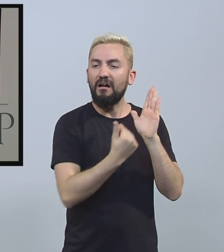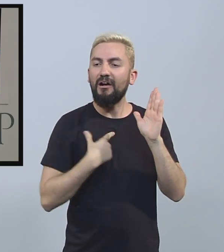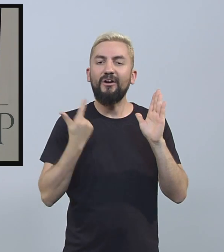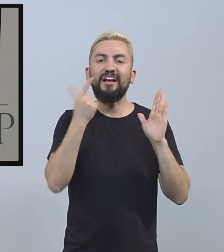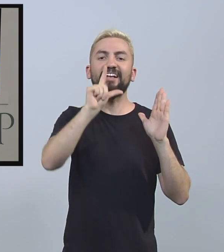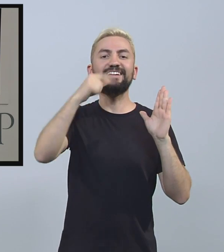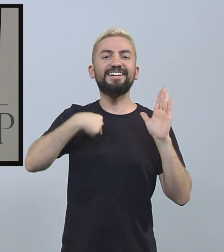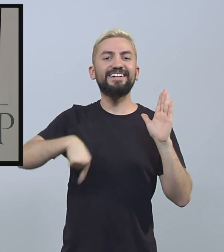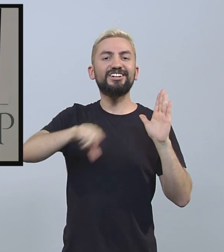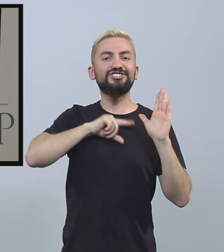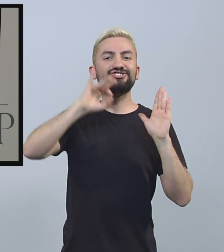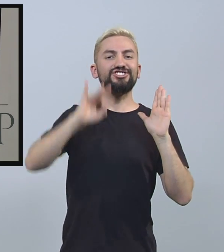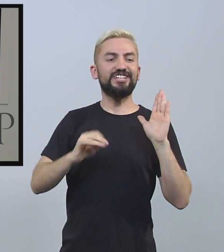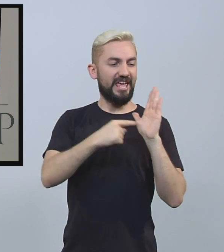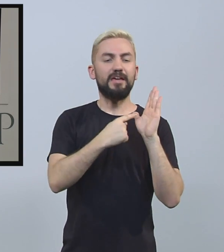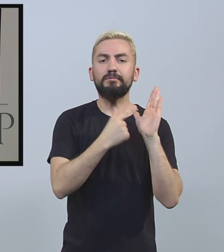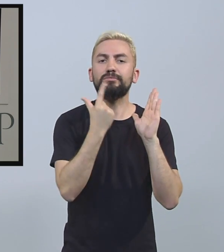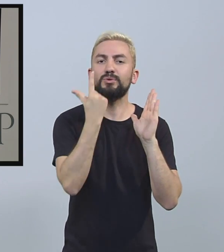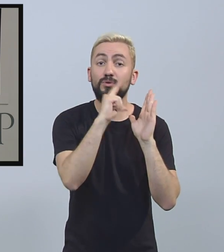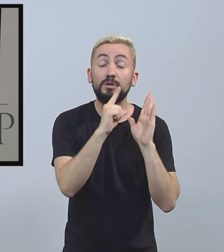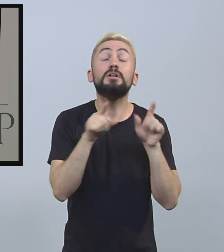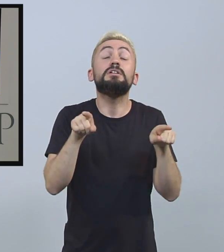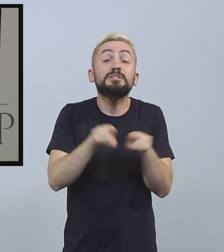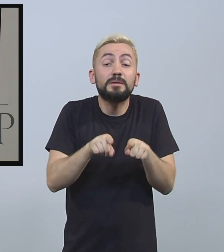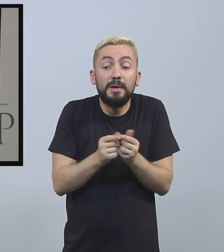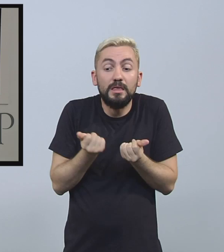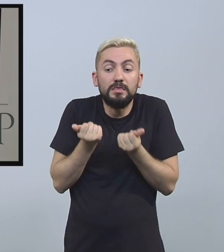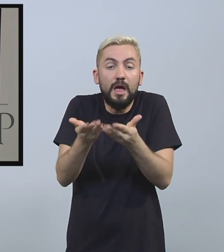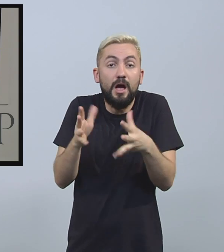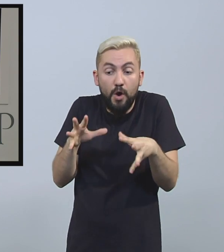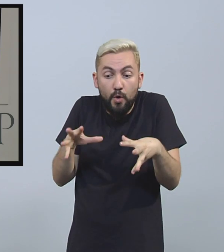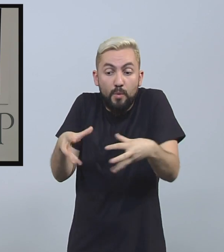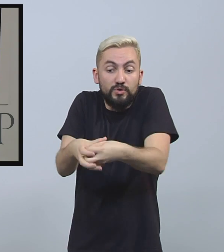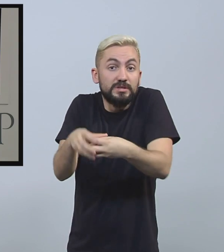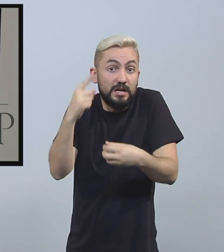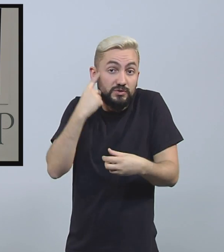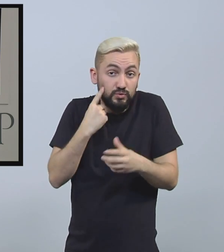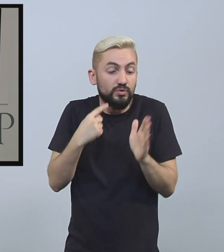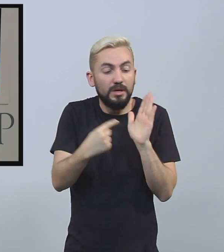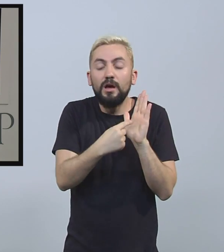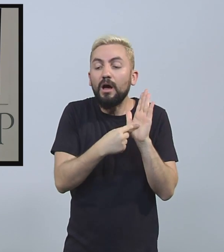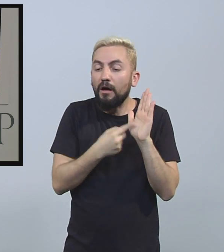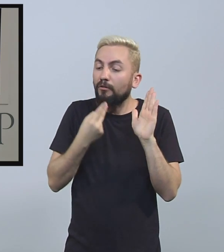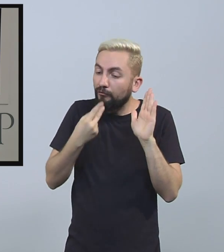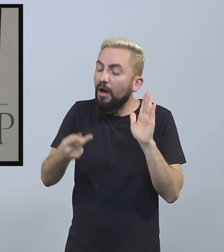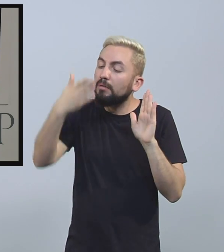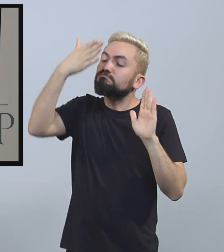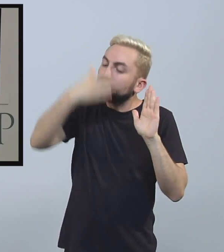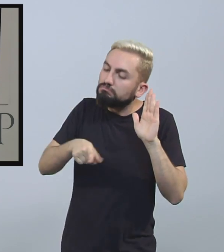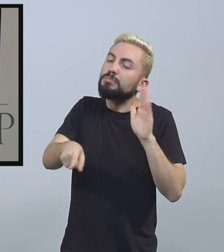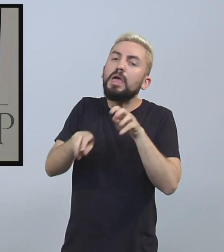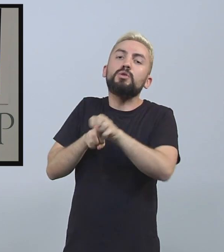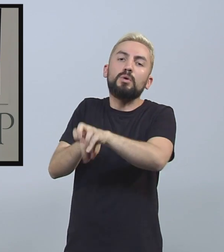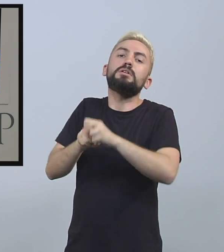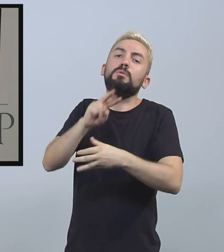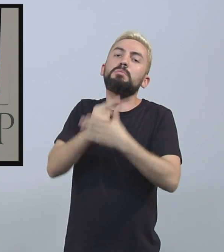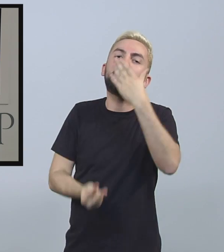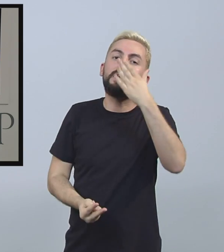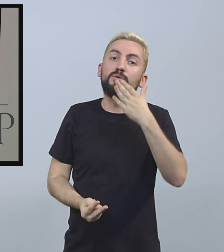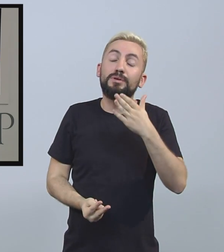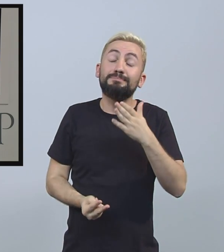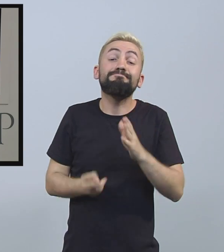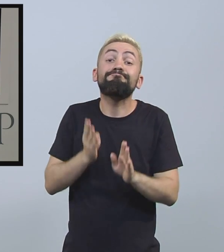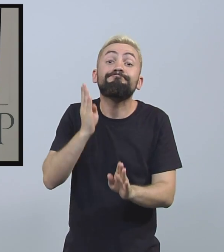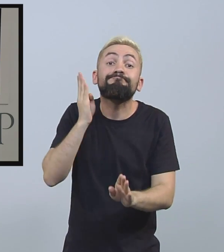também garante à comunidade surda brasileira o direito à educação bilíngue. O grande problema é que